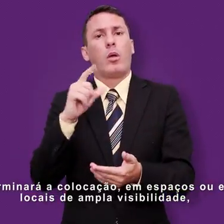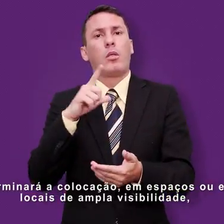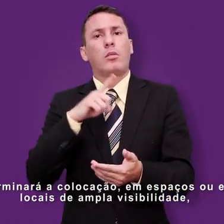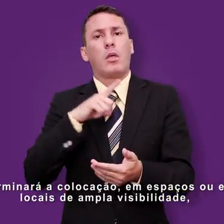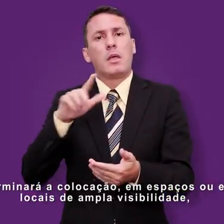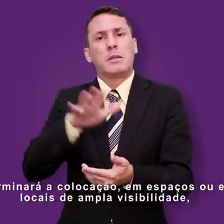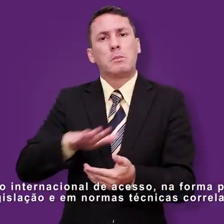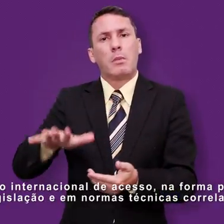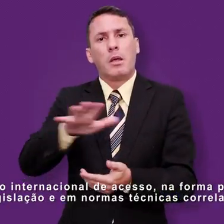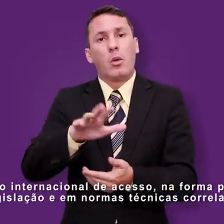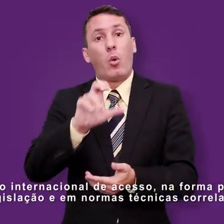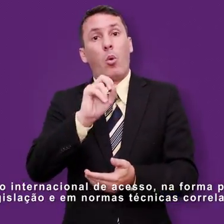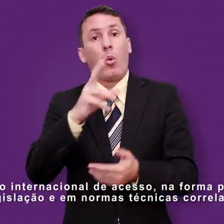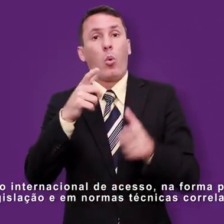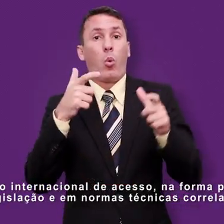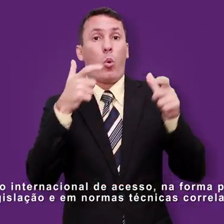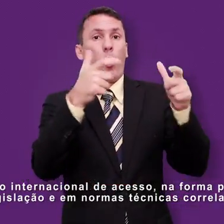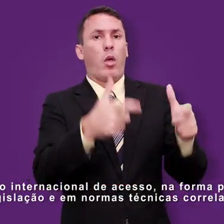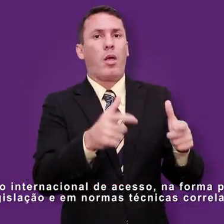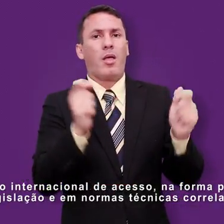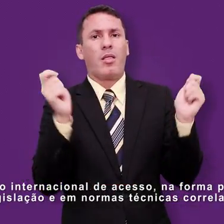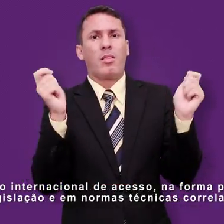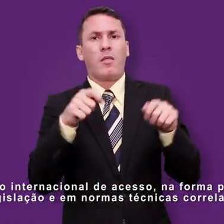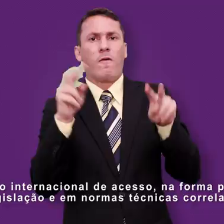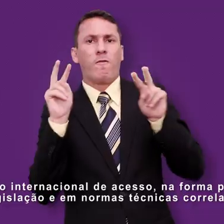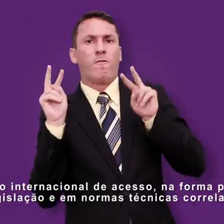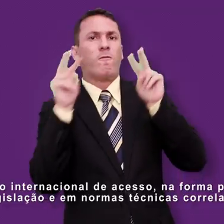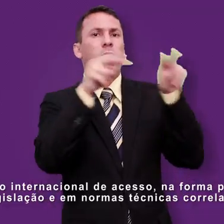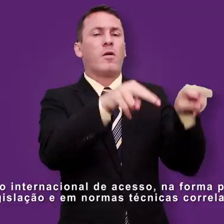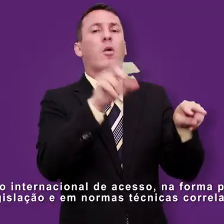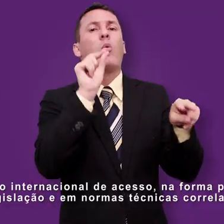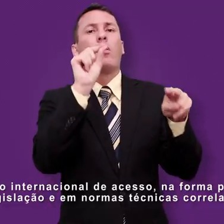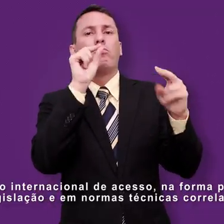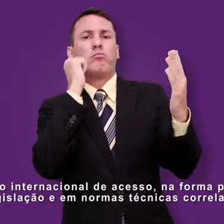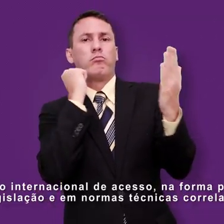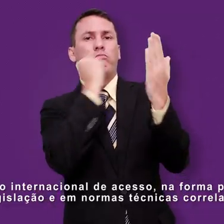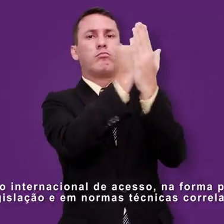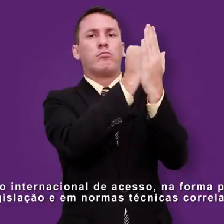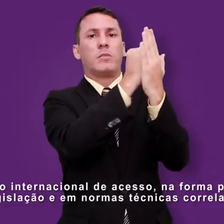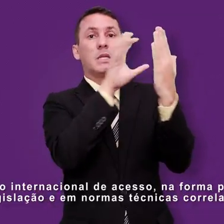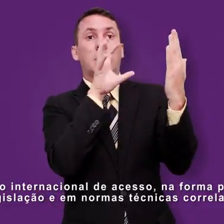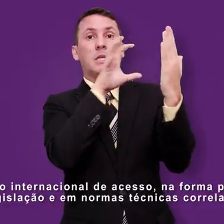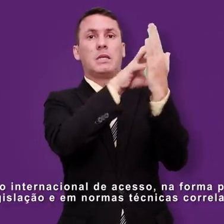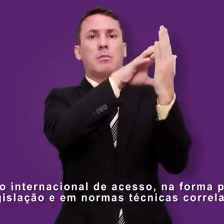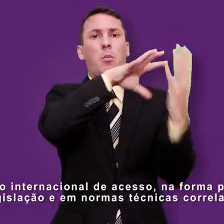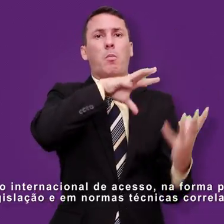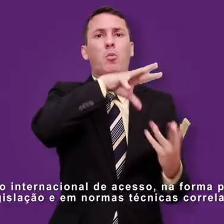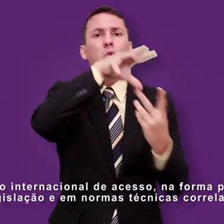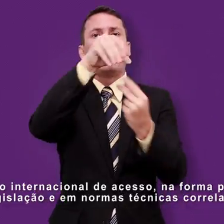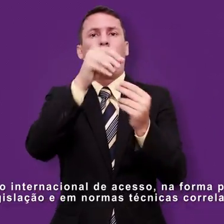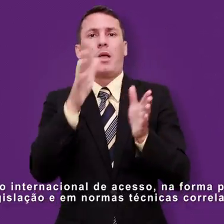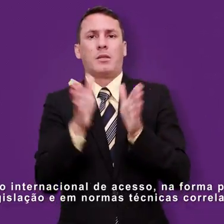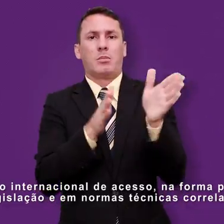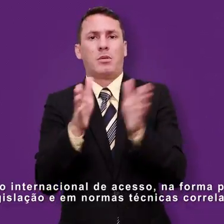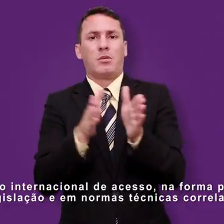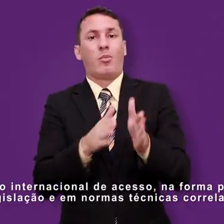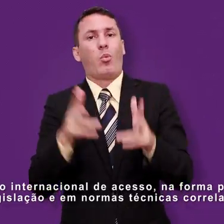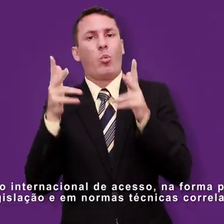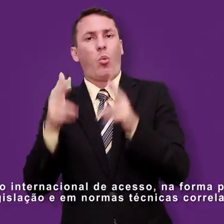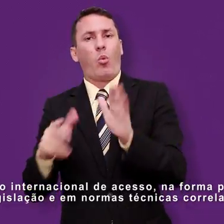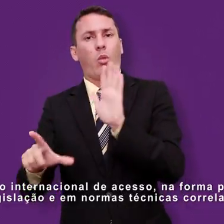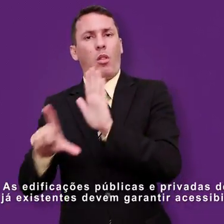ampla visibilidade do símbolo internacional de acesso na forma prevista em legislação e em normas